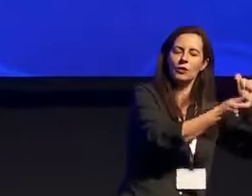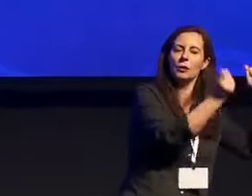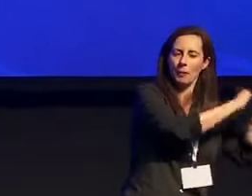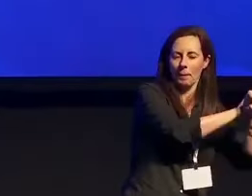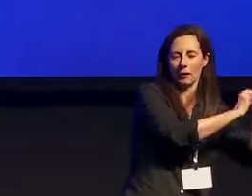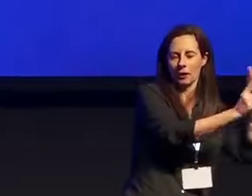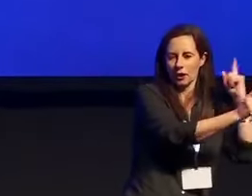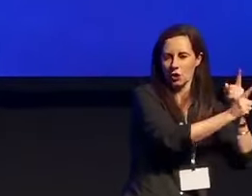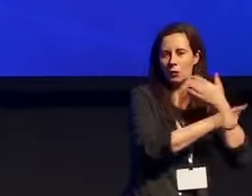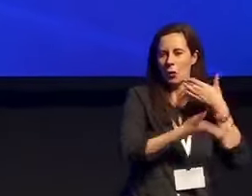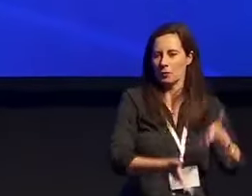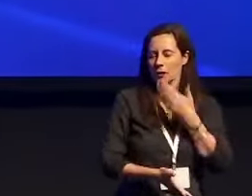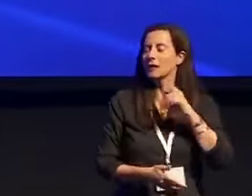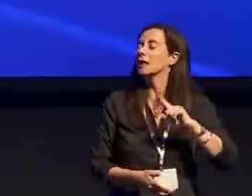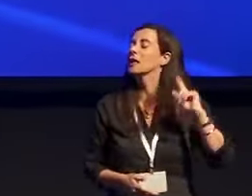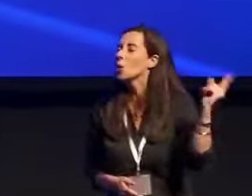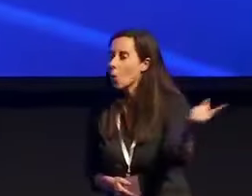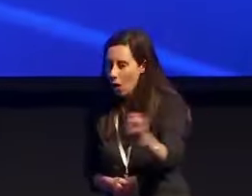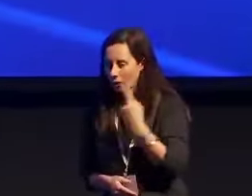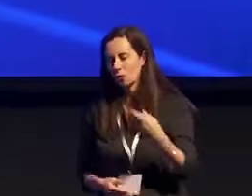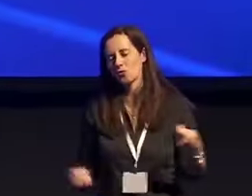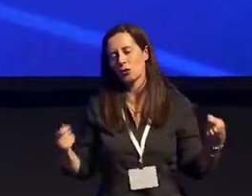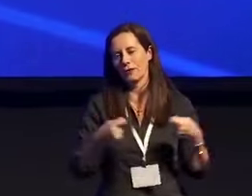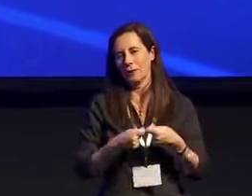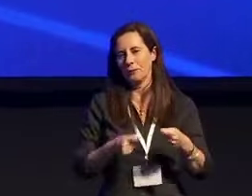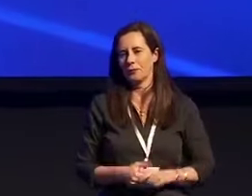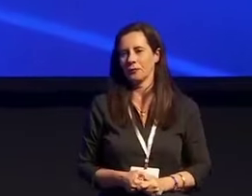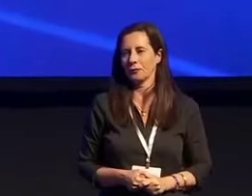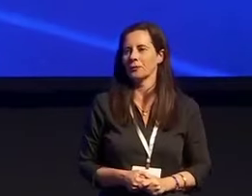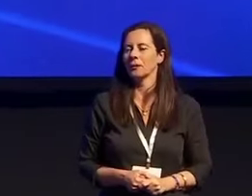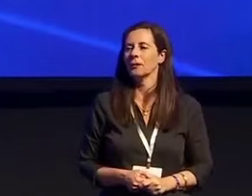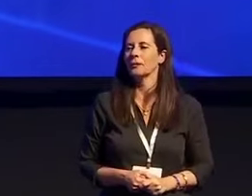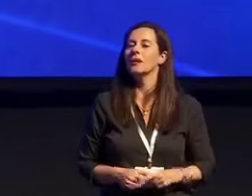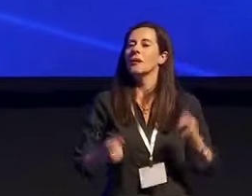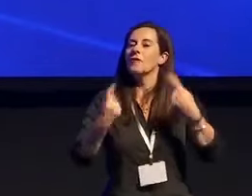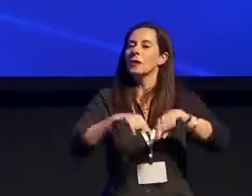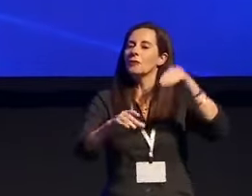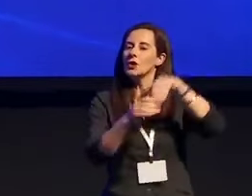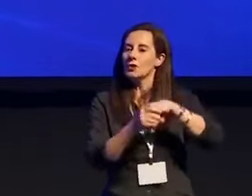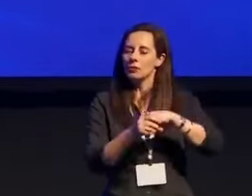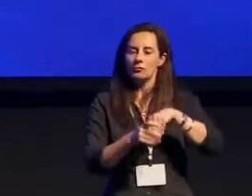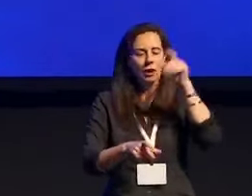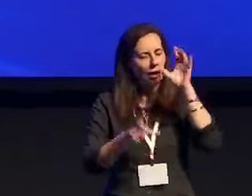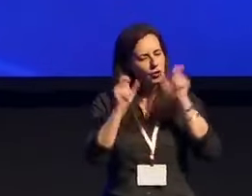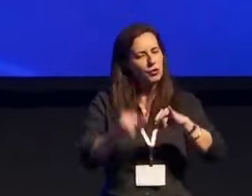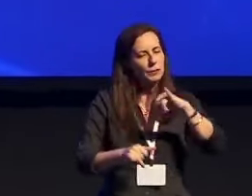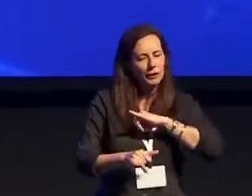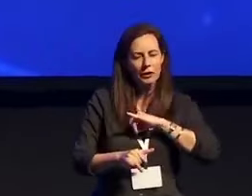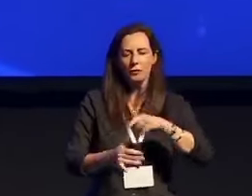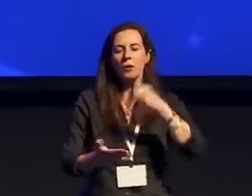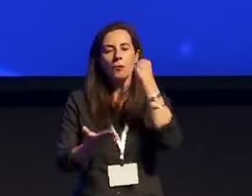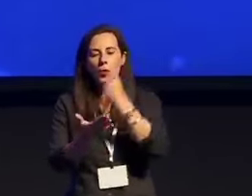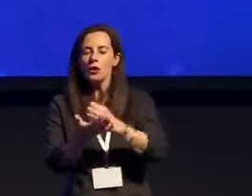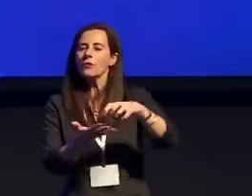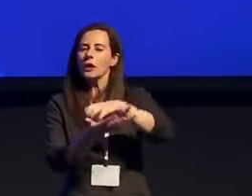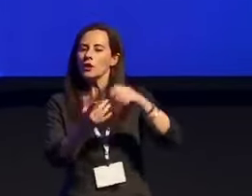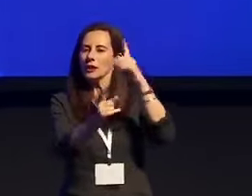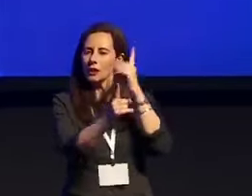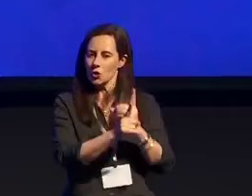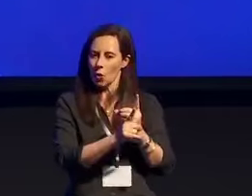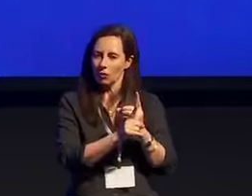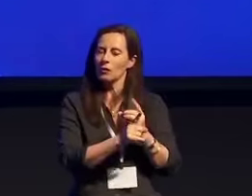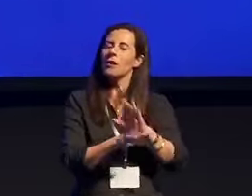את מהפכת הנגישות בישראל, כי כולנו שותפים. בוועידה משתתפים גורמי עניין רבים, החל ממורשי ורכזי